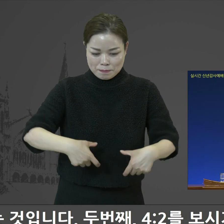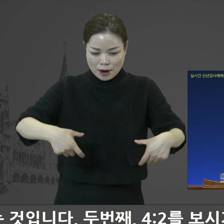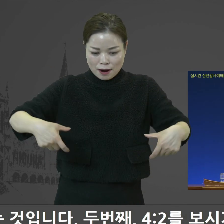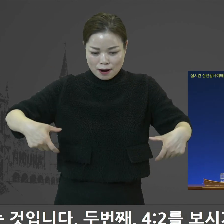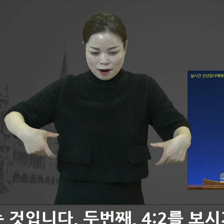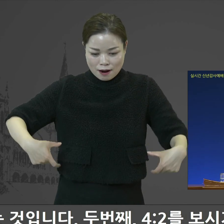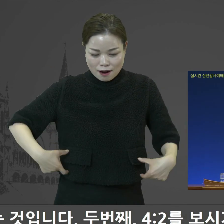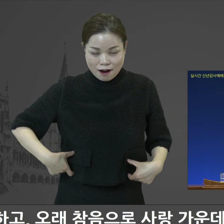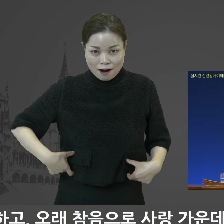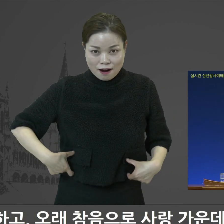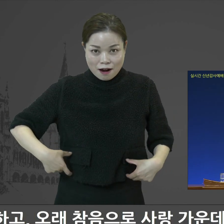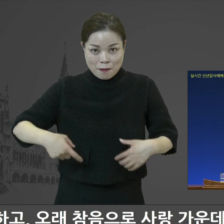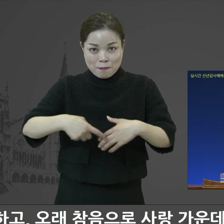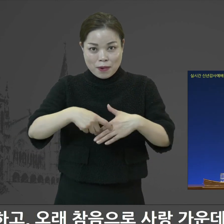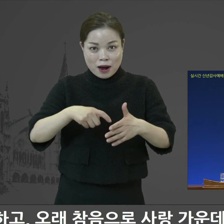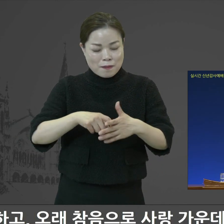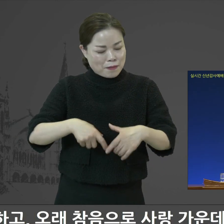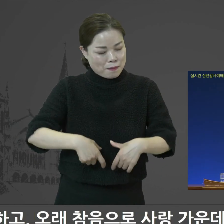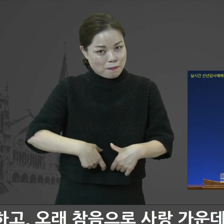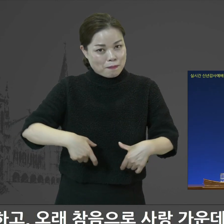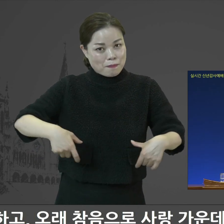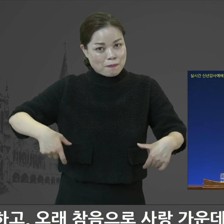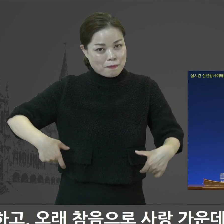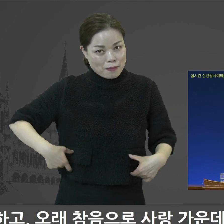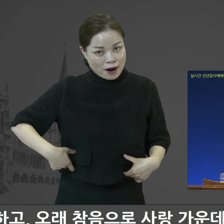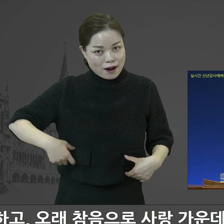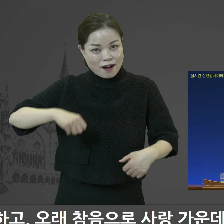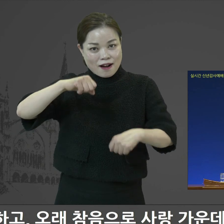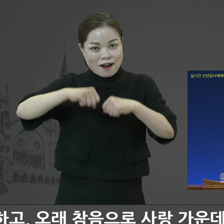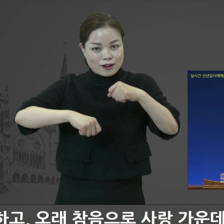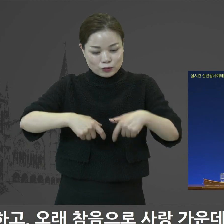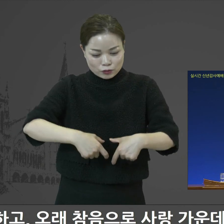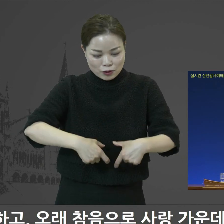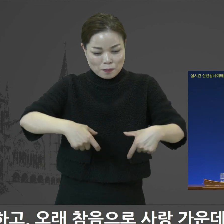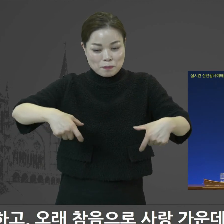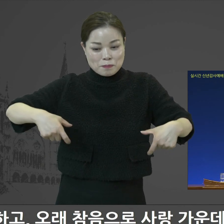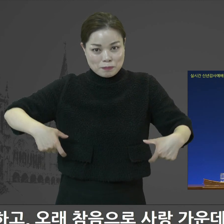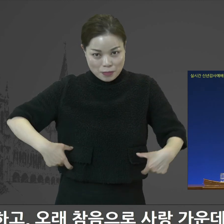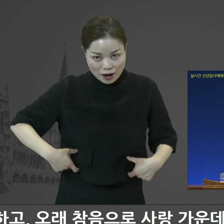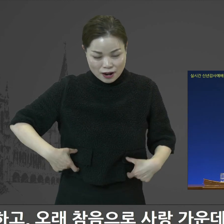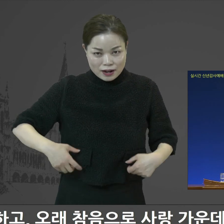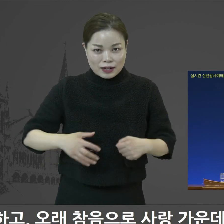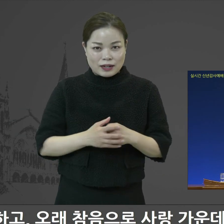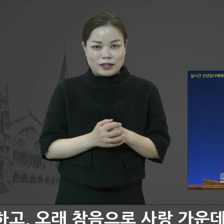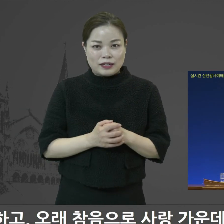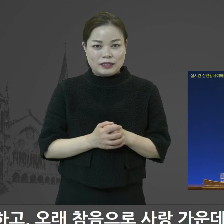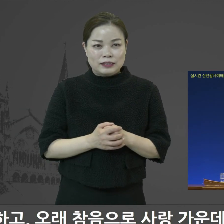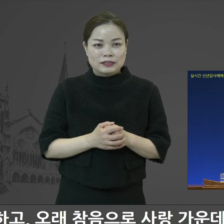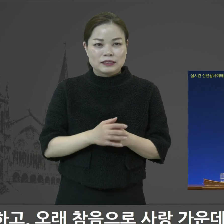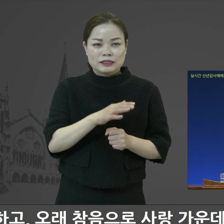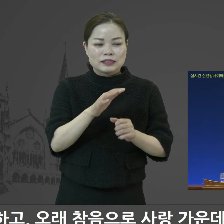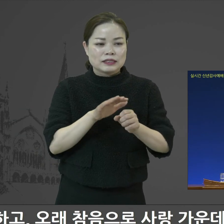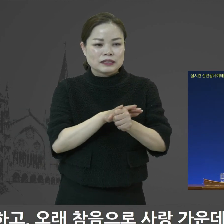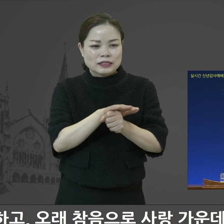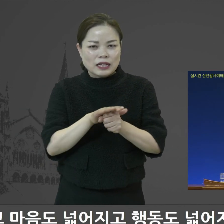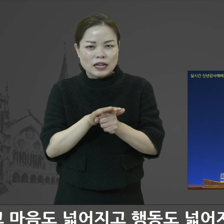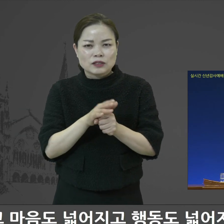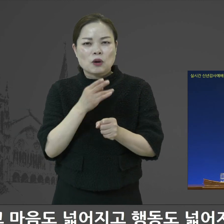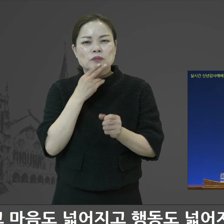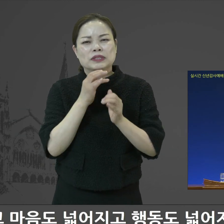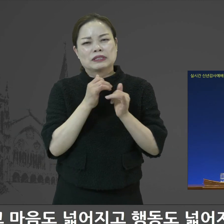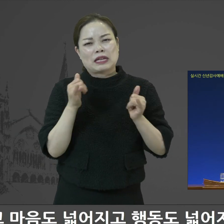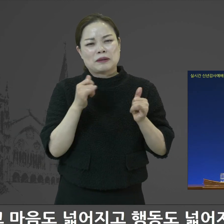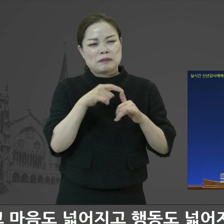생각도 넓어지고요, 마음도 넓어지고요, 행동도 넓어집니다. 자꾸 사람이 쪼만해지는 게 뭐냐면 사랑이 고갈돼서